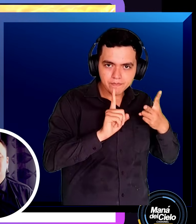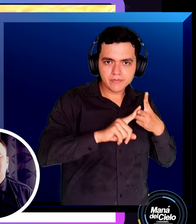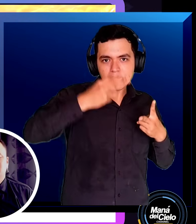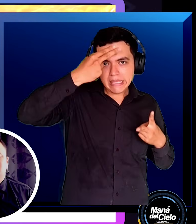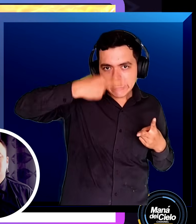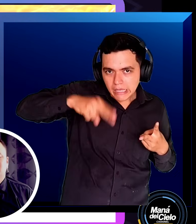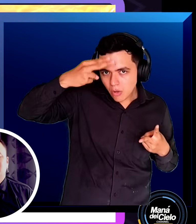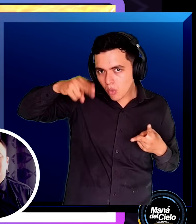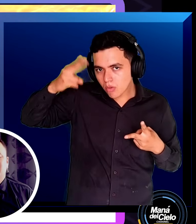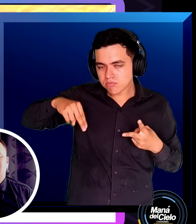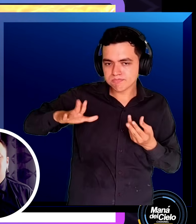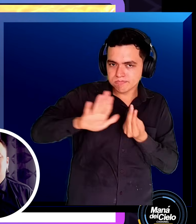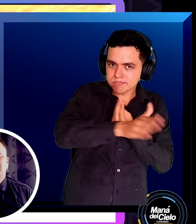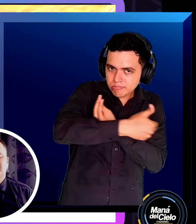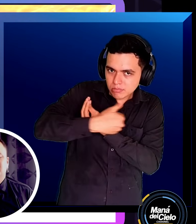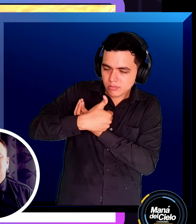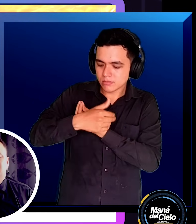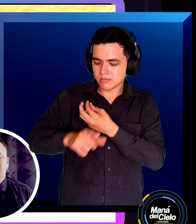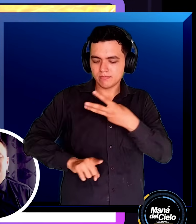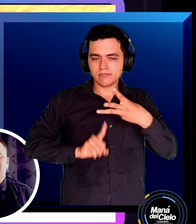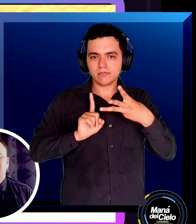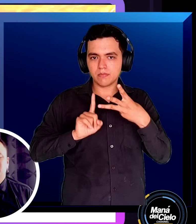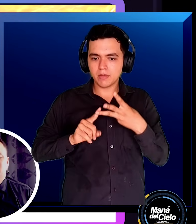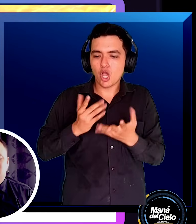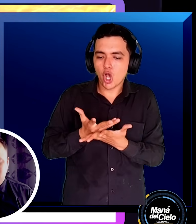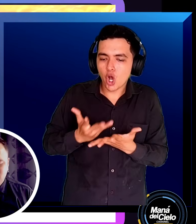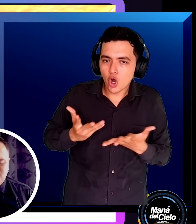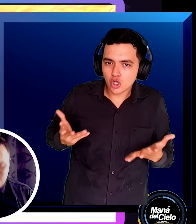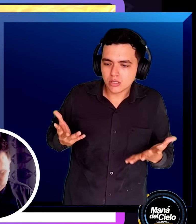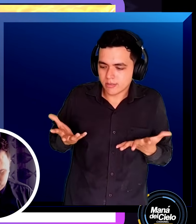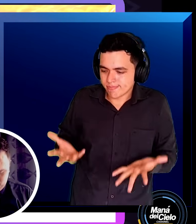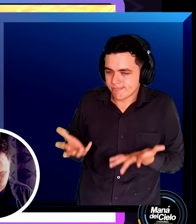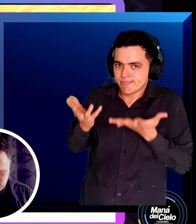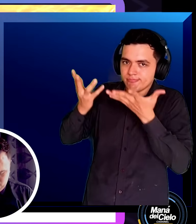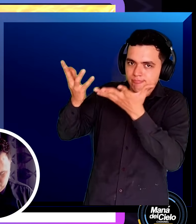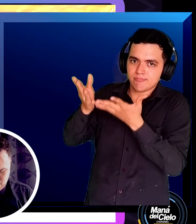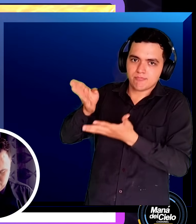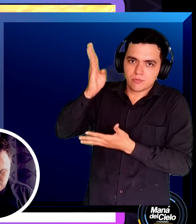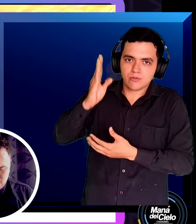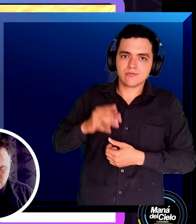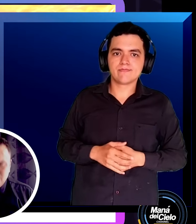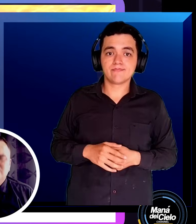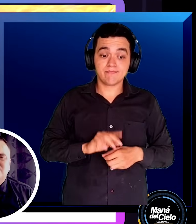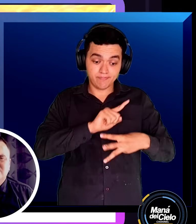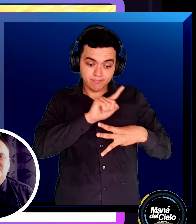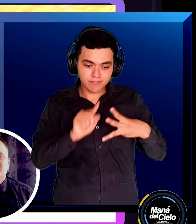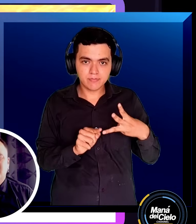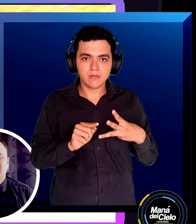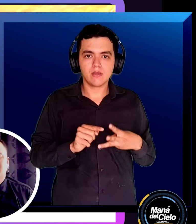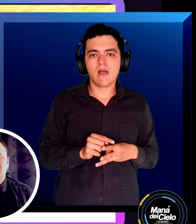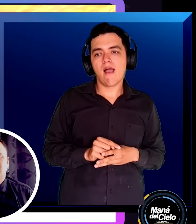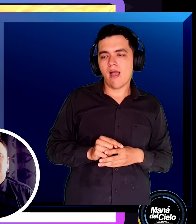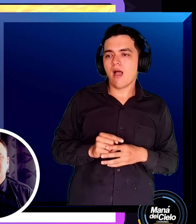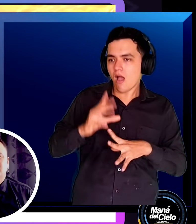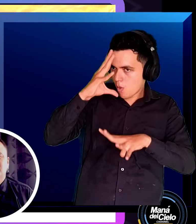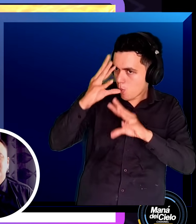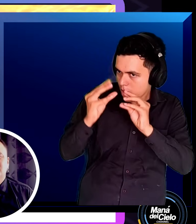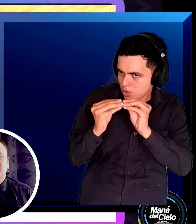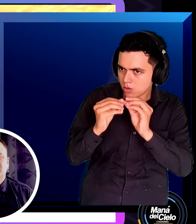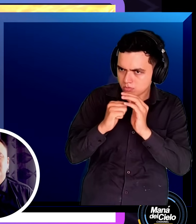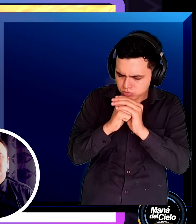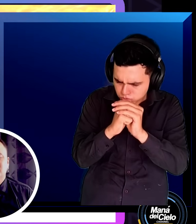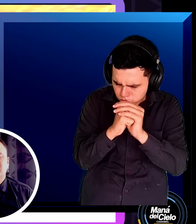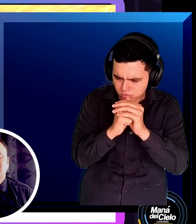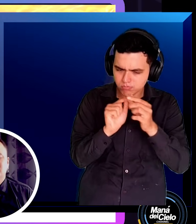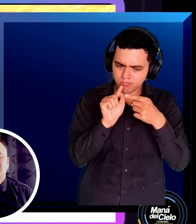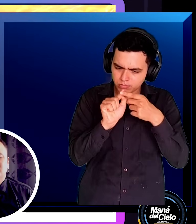Encontramos cristianos fracasados porque van como loquitos: compro esto, hago aquello, hago lo otro, se meten en deudas y después: